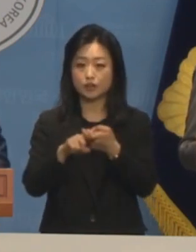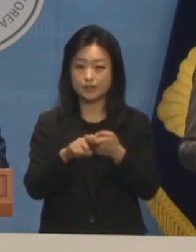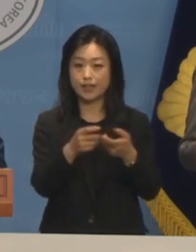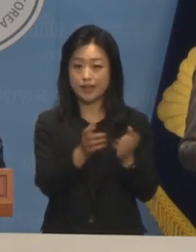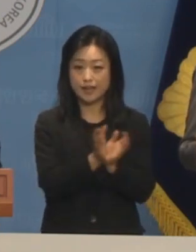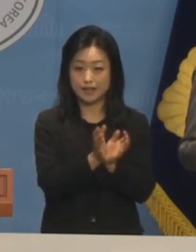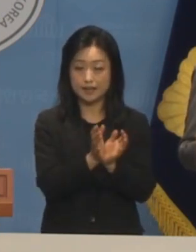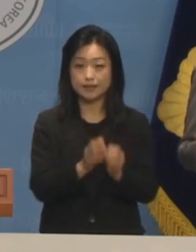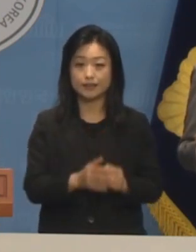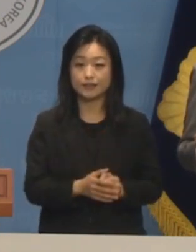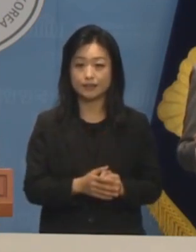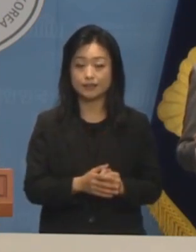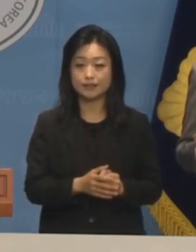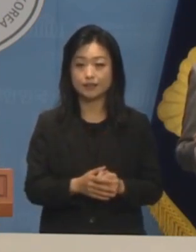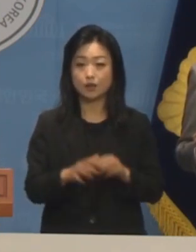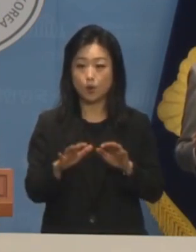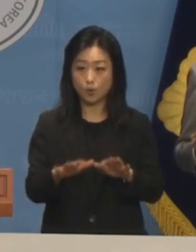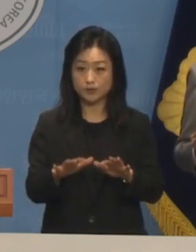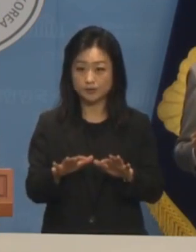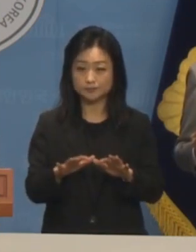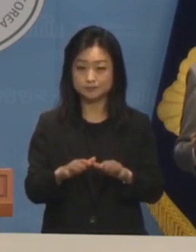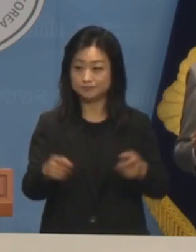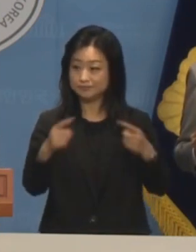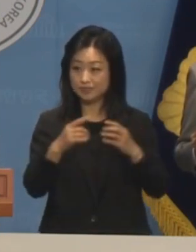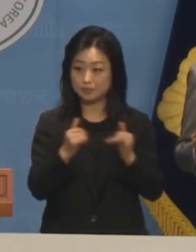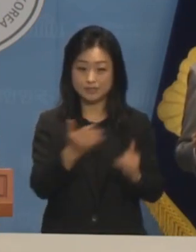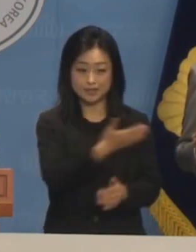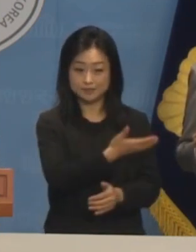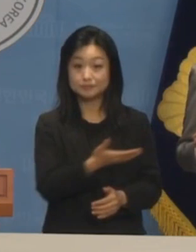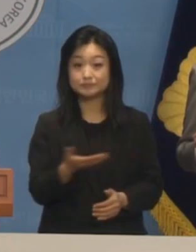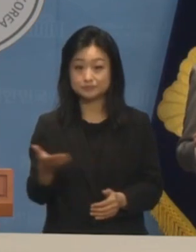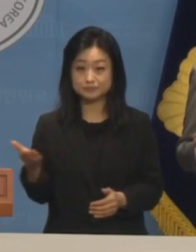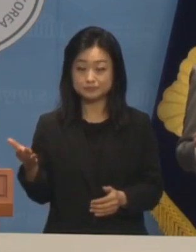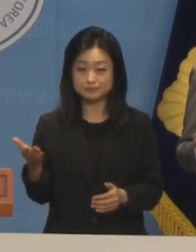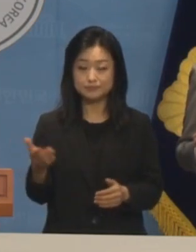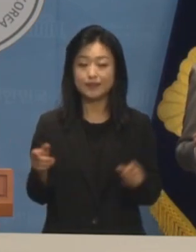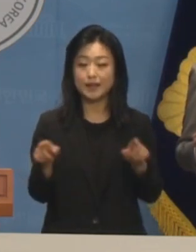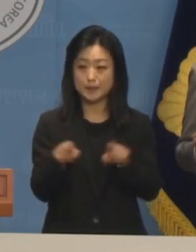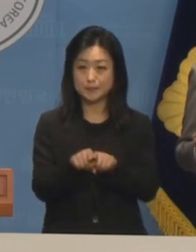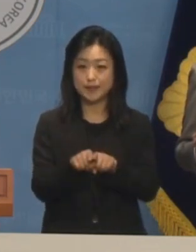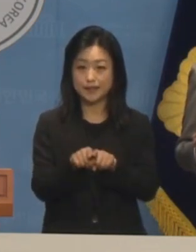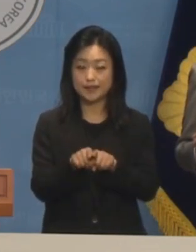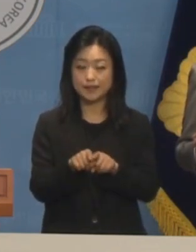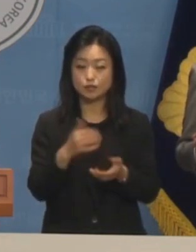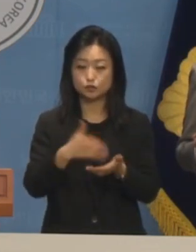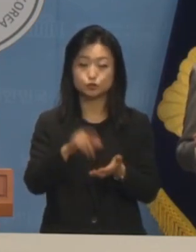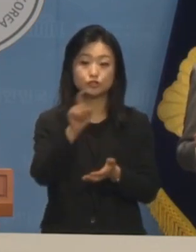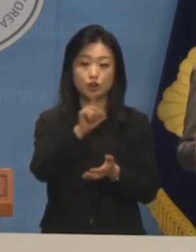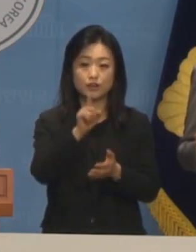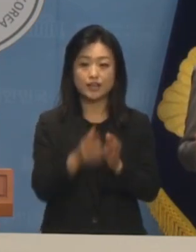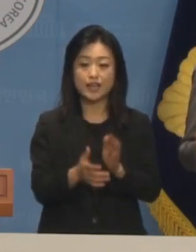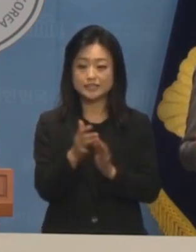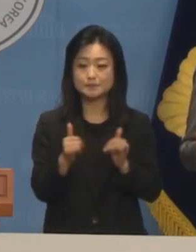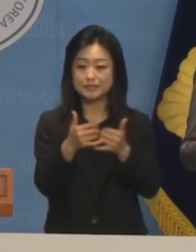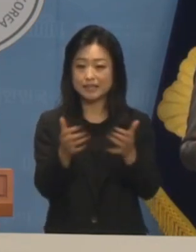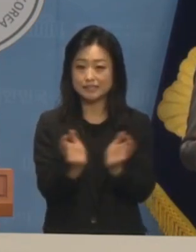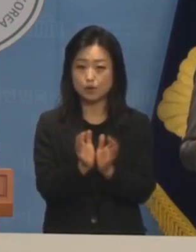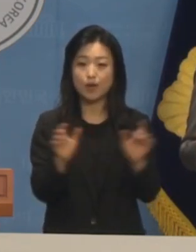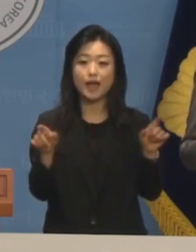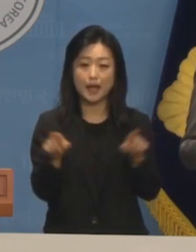민생희망본부, 민변민생경제위원회, 공정한 플랫폼을 위한 사장협회, 라이더 유니온 등 10개 시민사회단체와